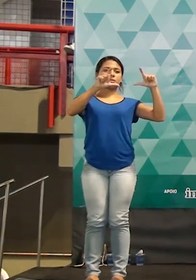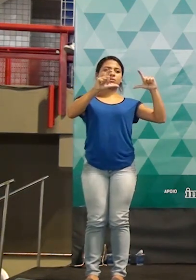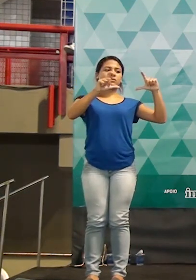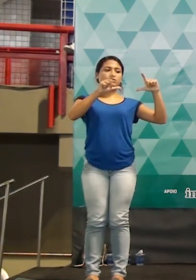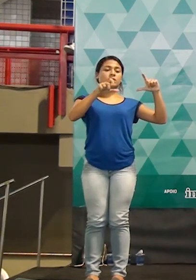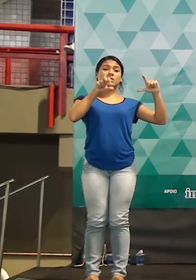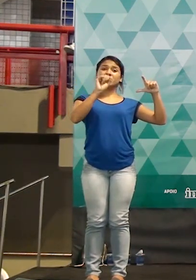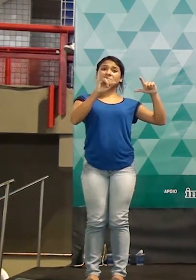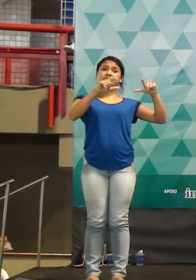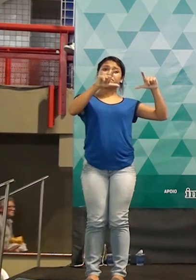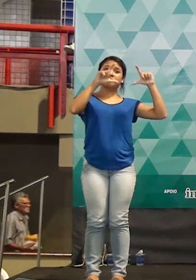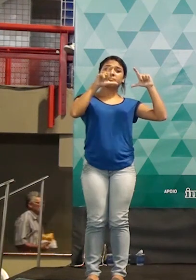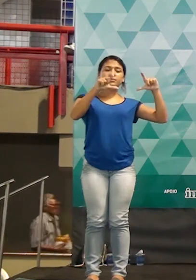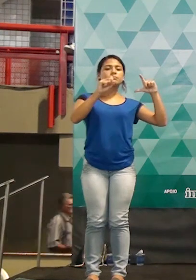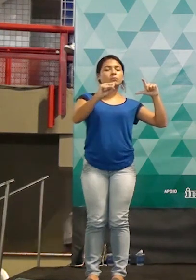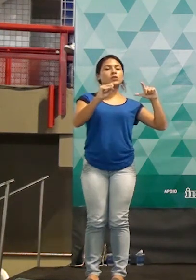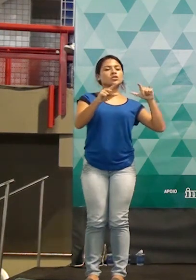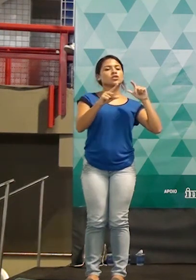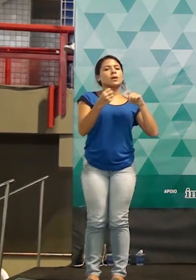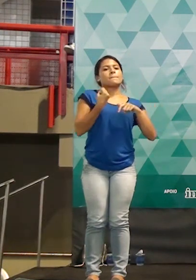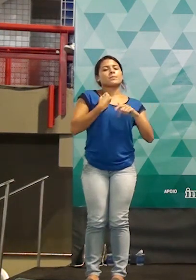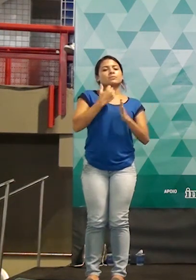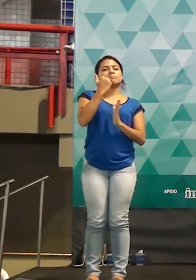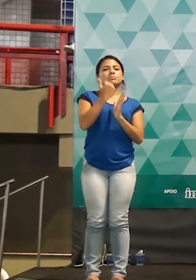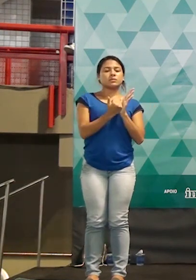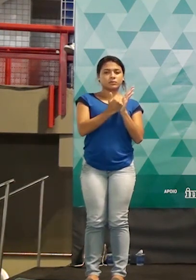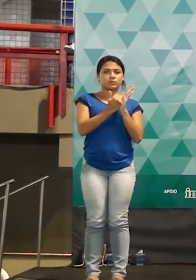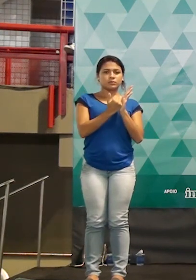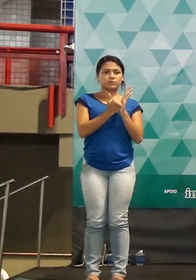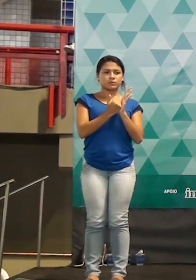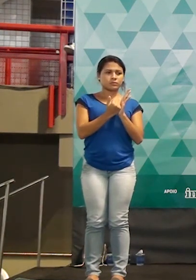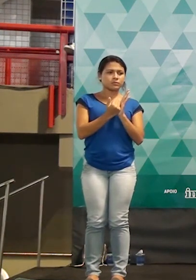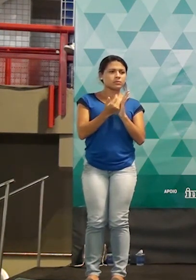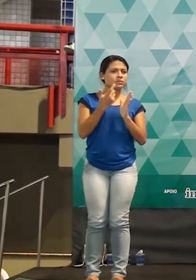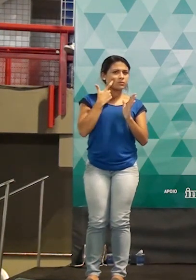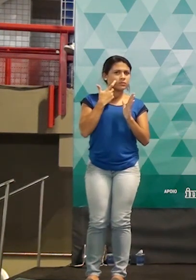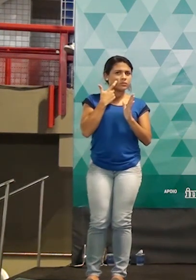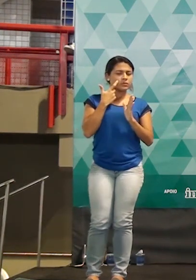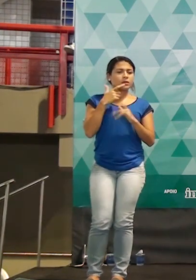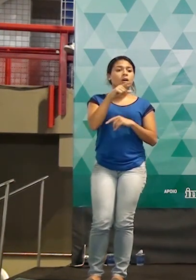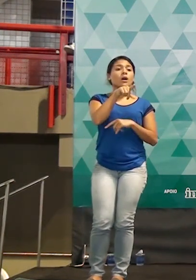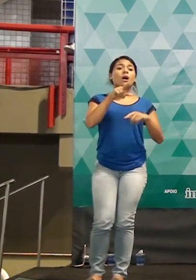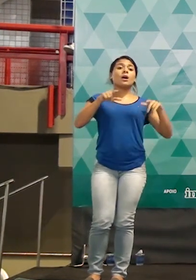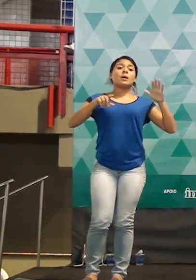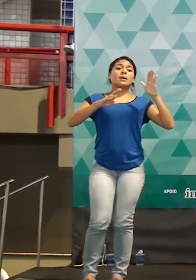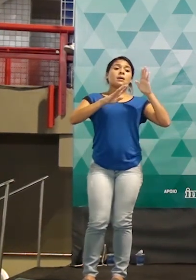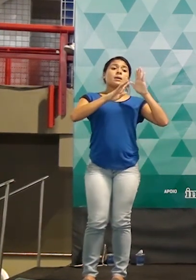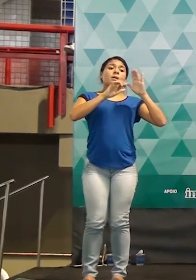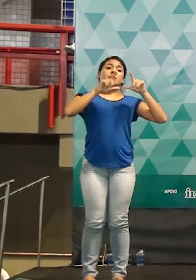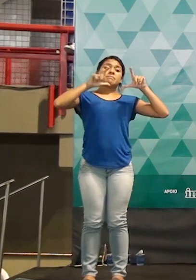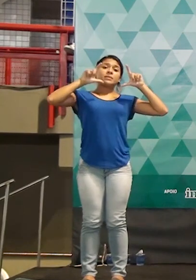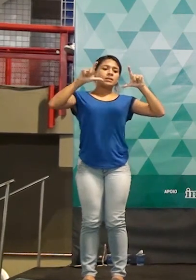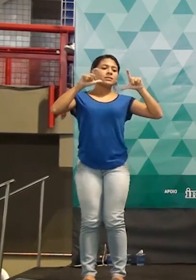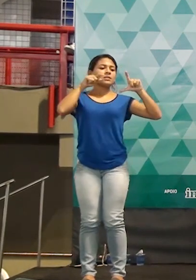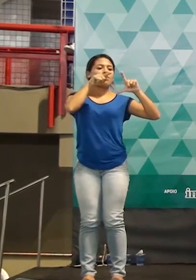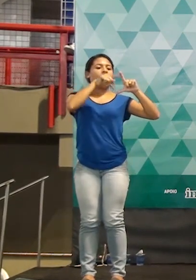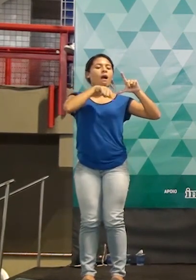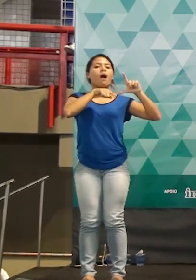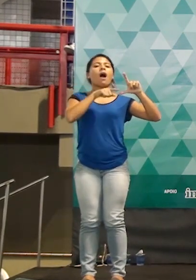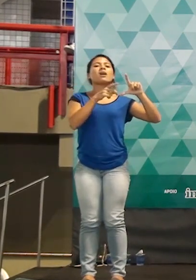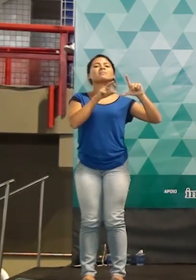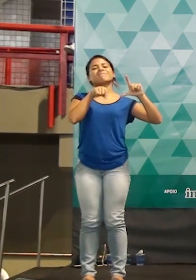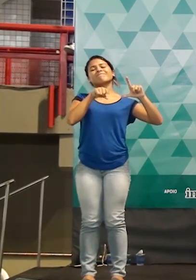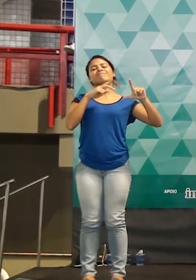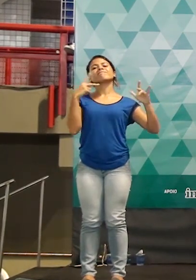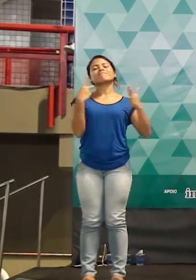tirar um tracinho na competência 1. Só fazer o que eu fiz aí. Esses parênteses aí é para mostrar que está errado. Errou